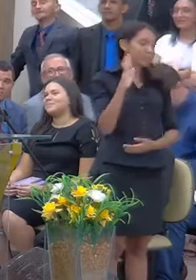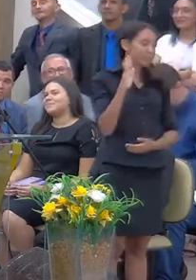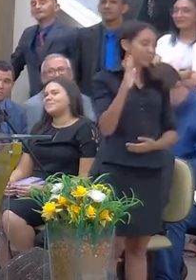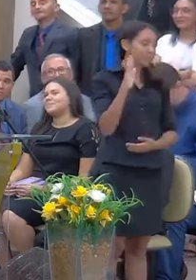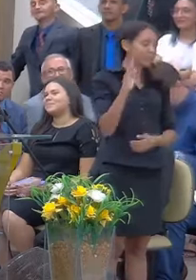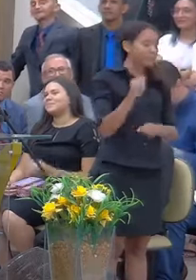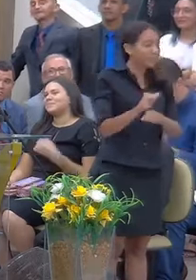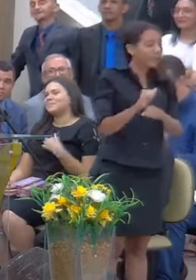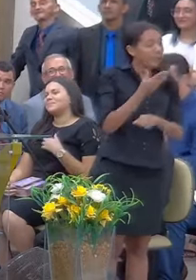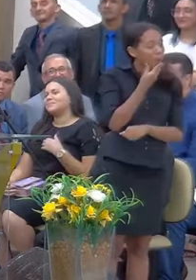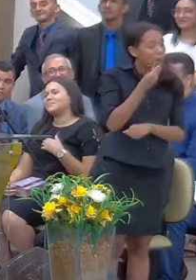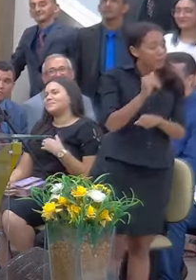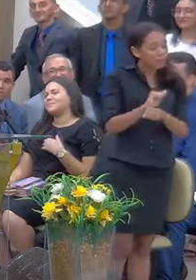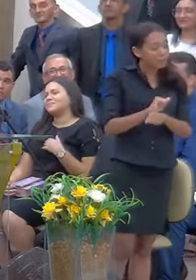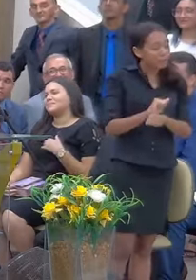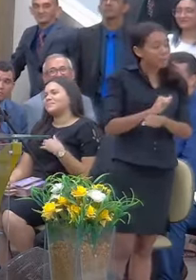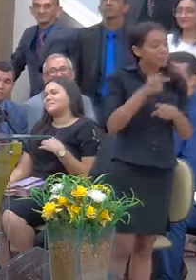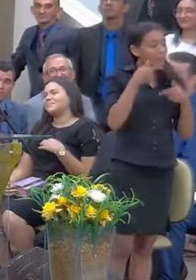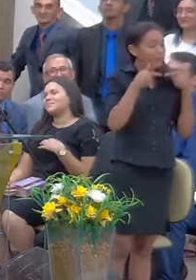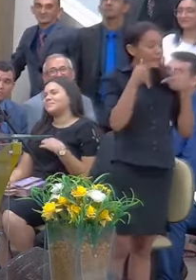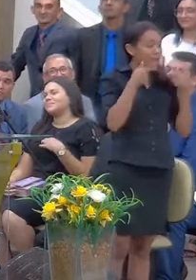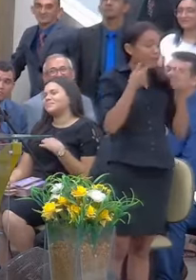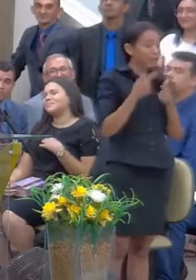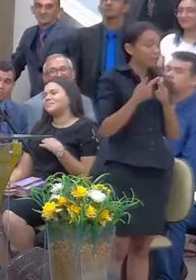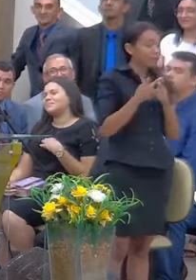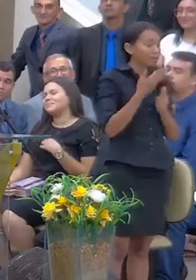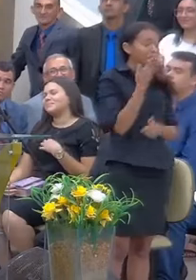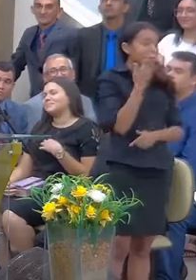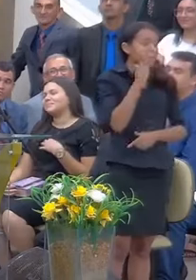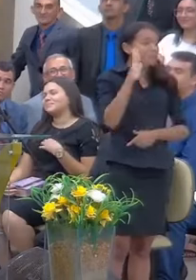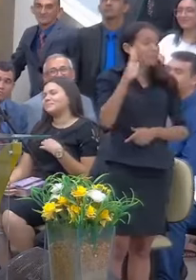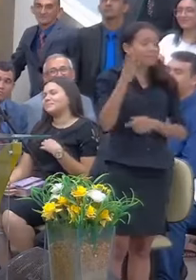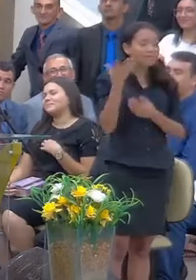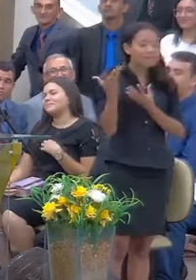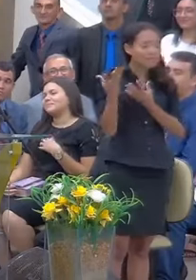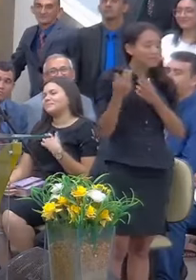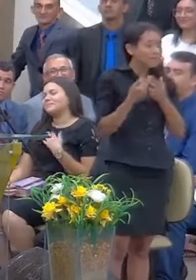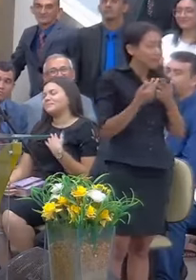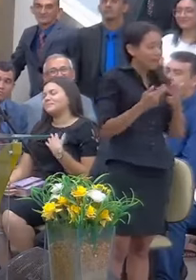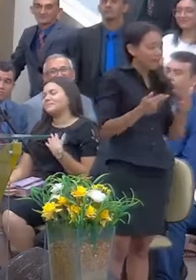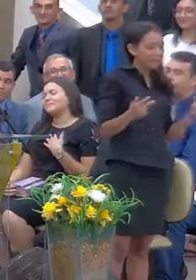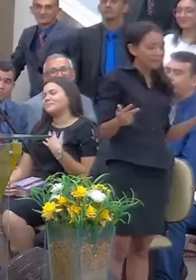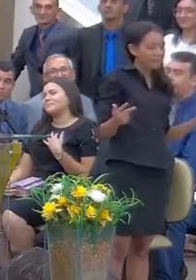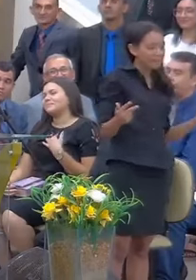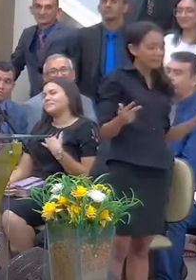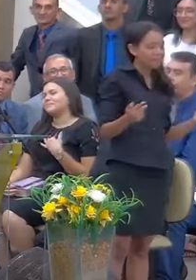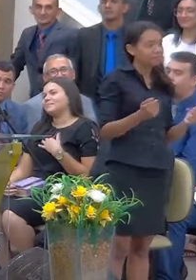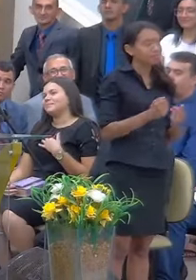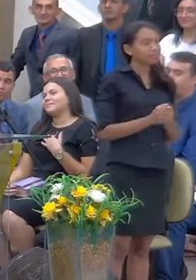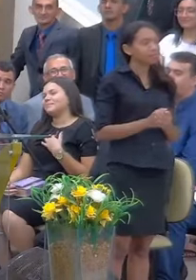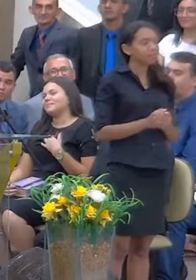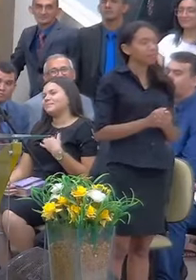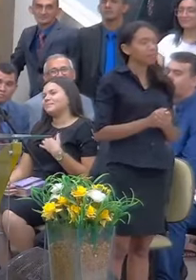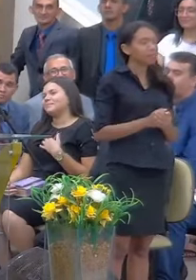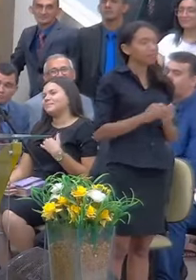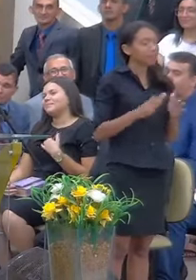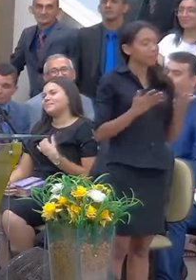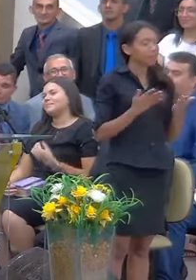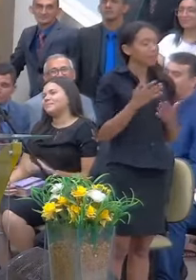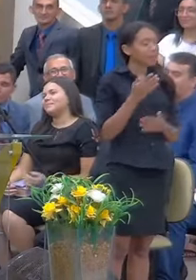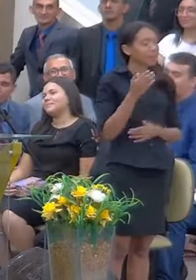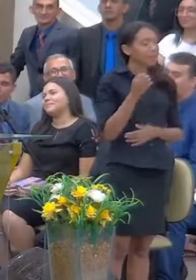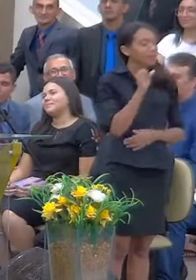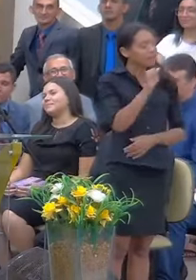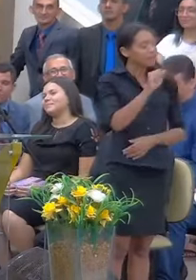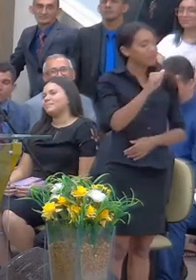ele. Aí a Bíblia diz que a Sara, ela ainda disse assim, olha a ideia de Sara, está lá no capítulo 21, versículo 6. E a Sara disse: na